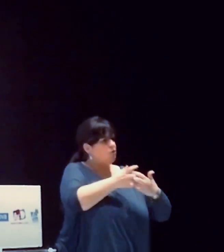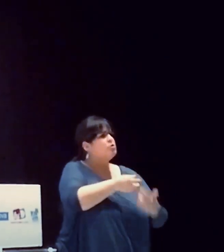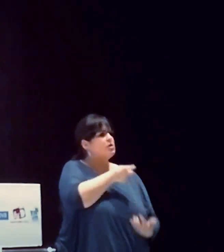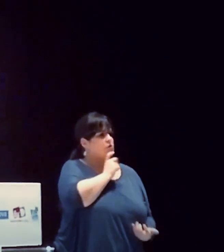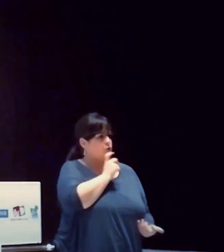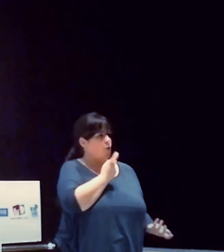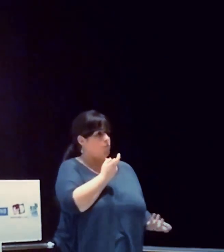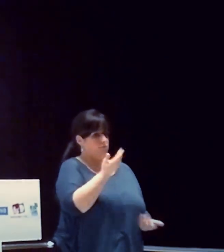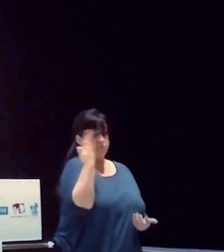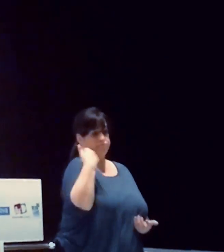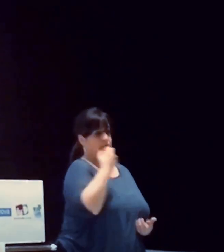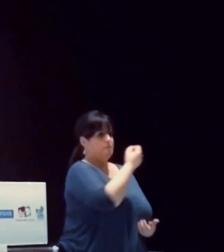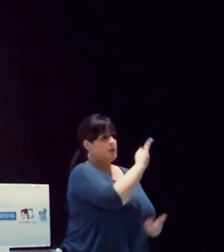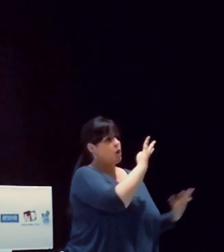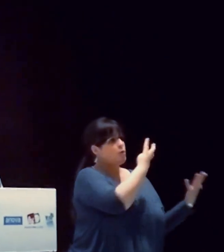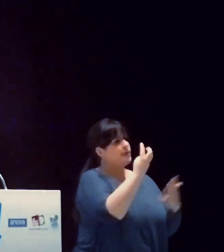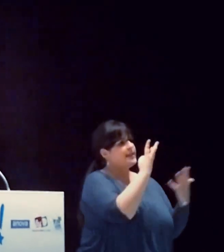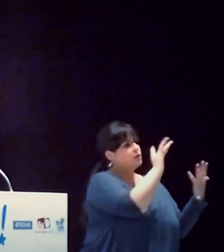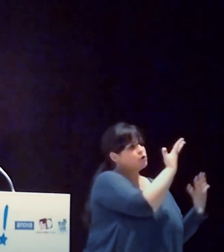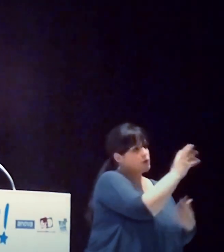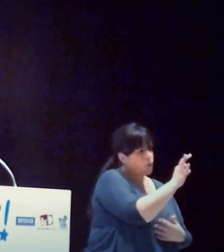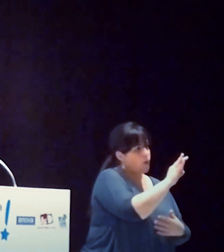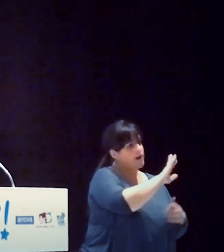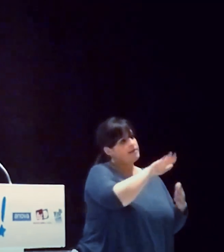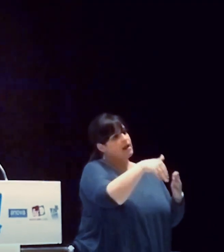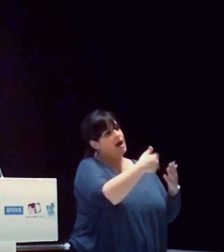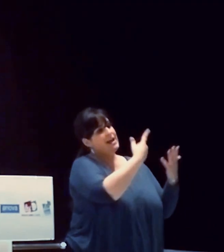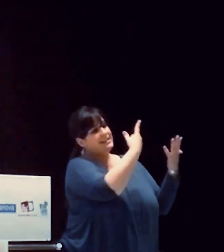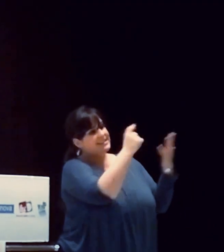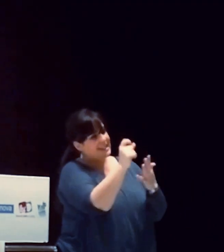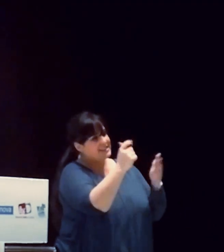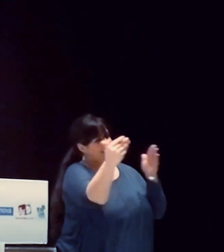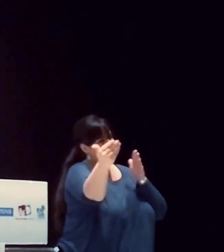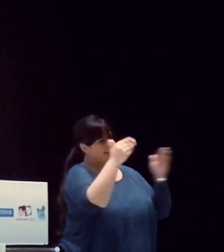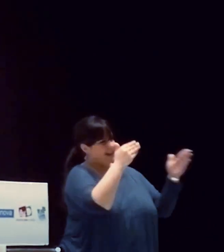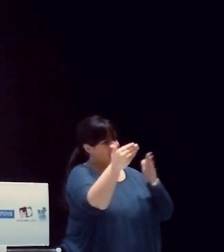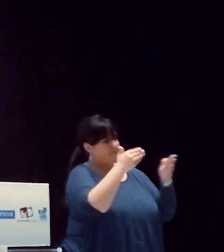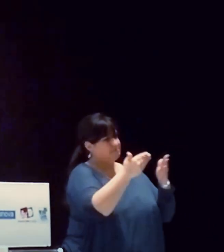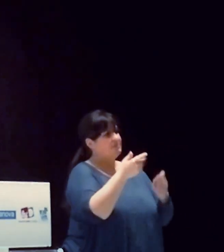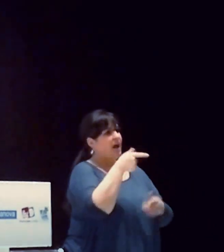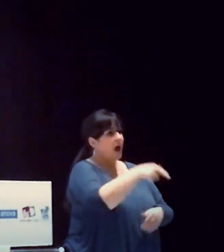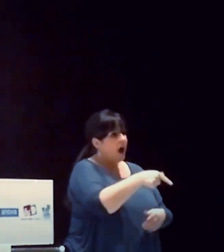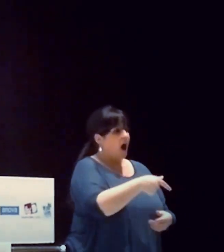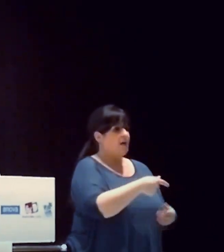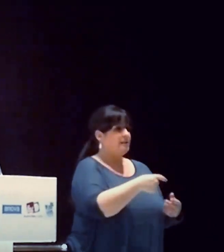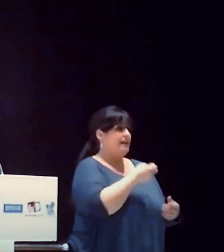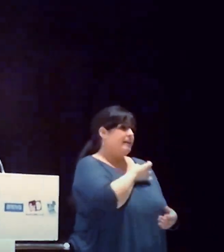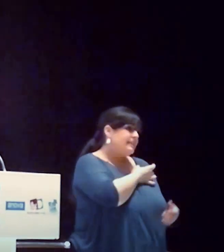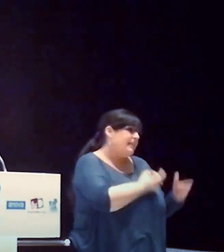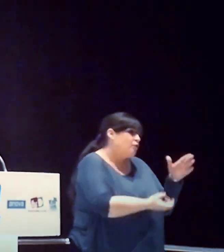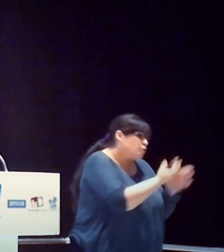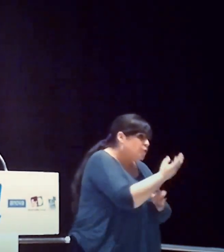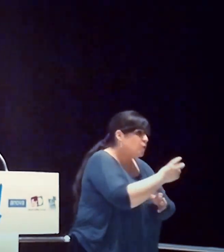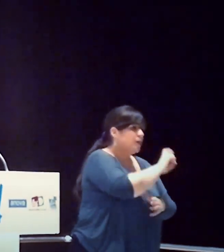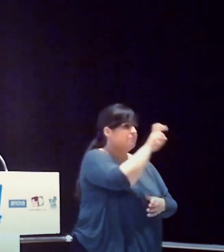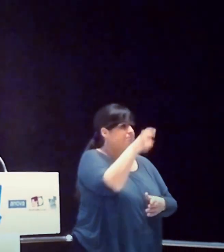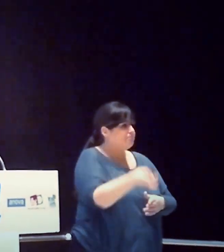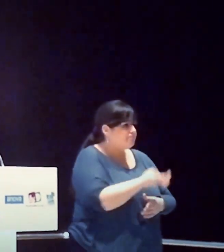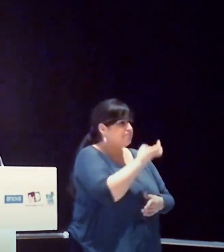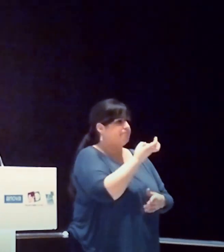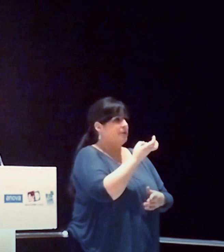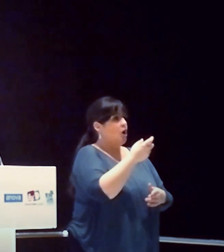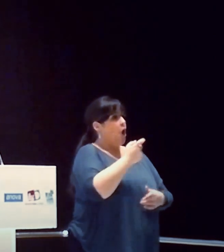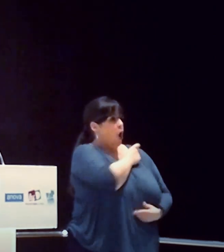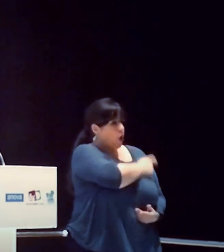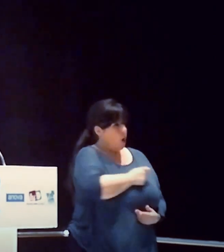desde os anos 50 sobre todo 60, do que eran as comisións obreiras do nascimento dos homens, do nascimento do que foi logo ao actual día das